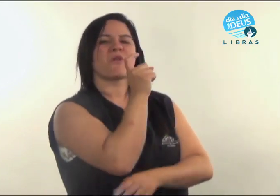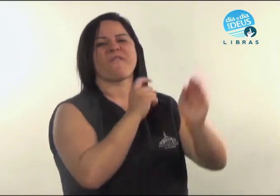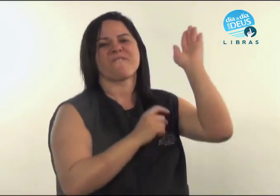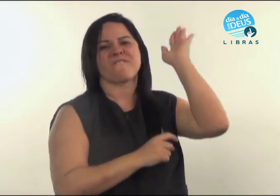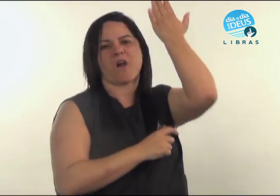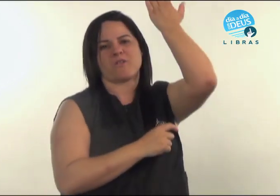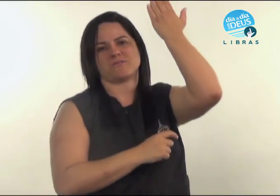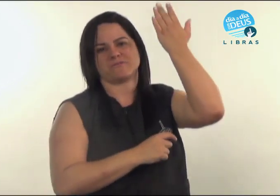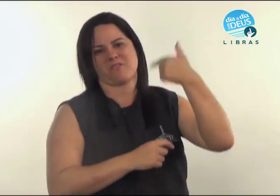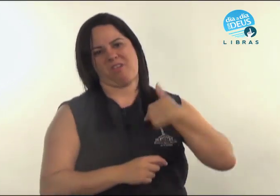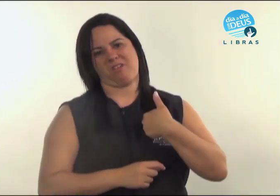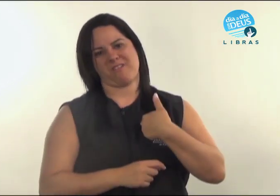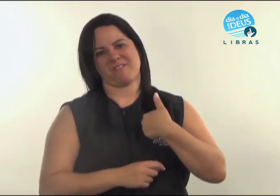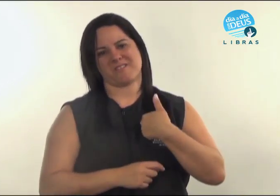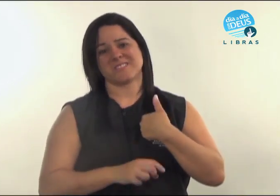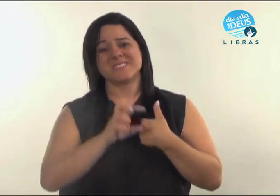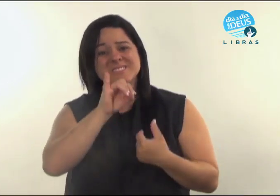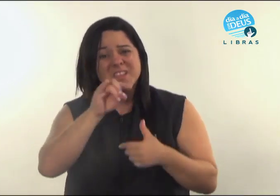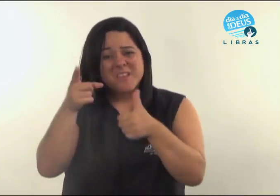ao Espírito Santo.